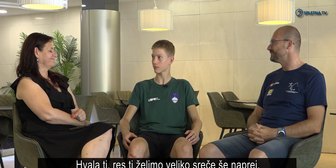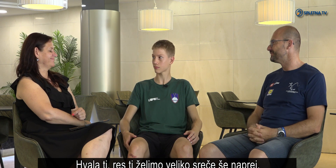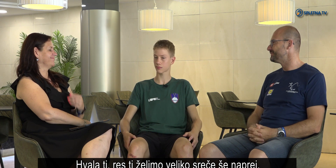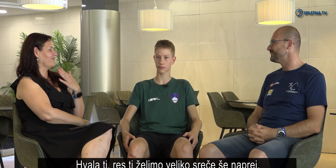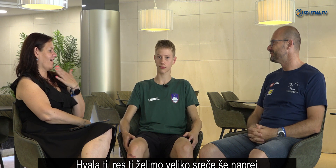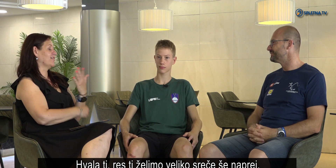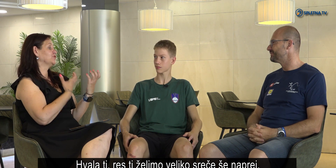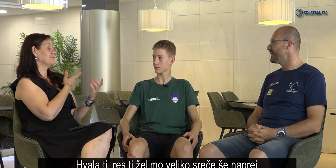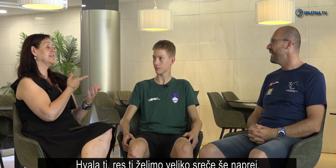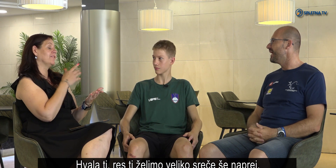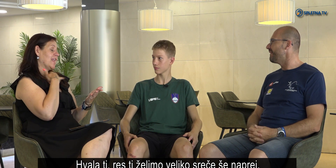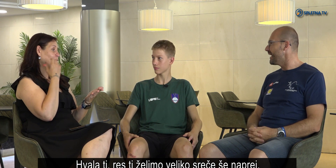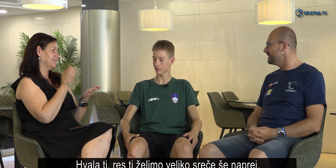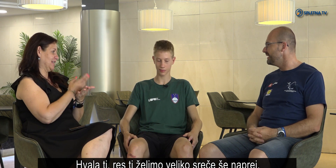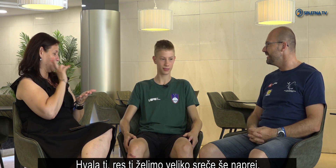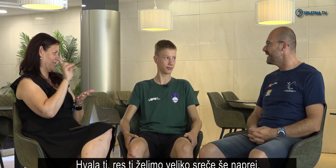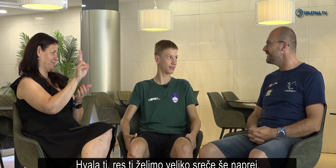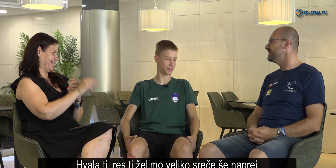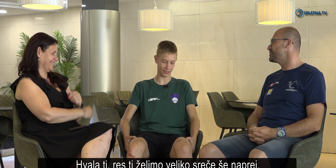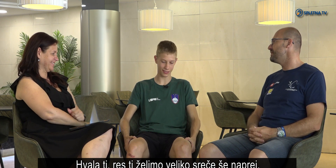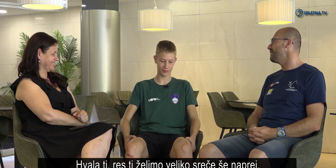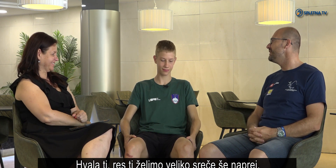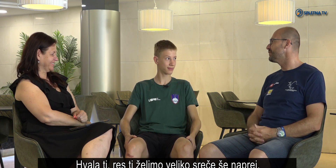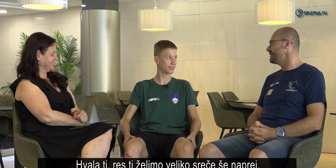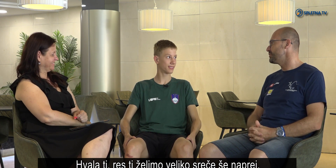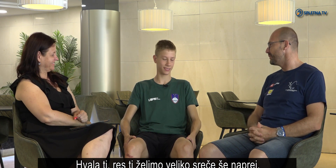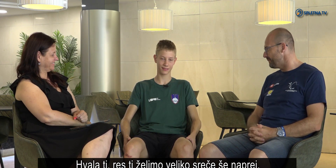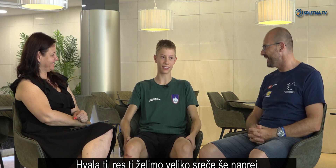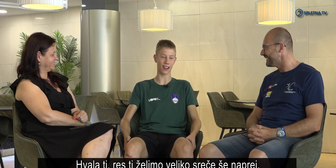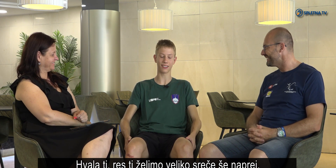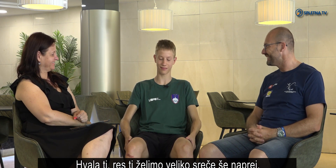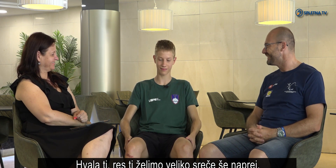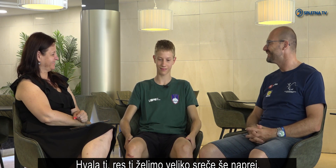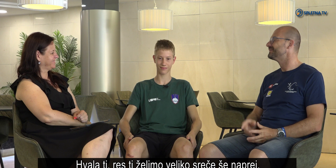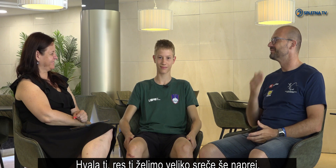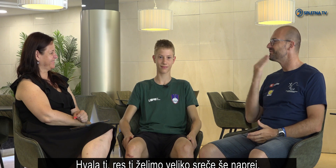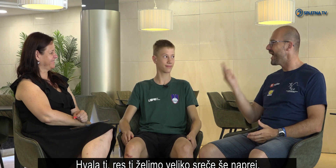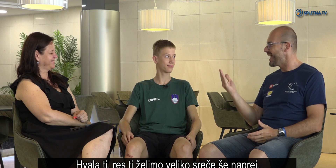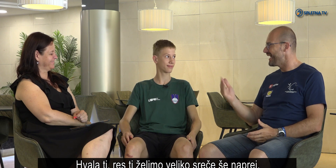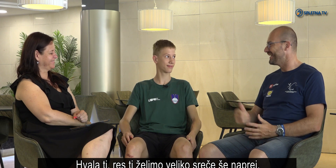Hvala ti in res ti želimo veliko sreče tudi naprej. Hvala.